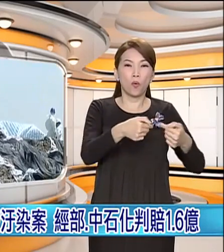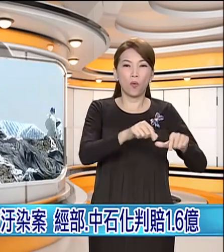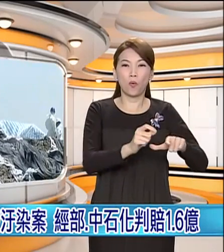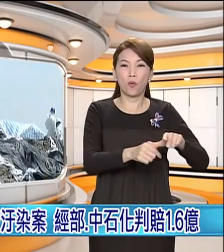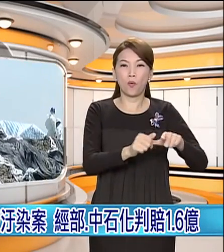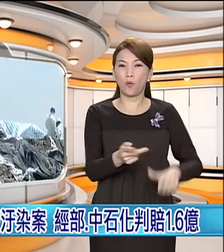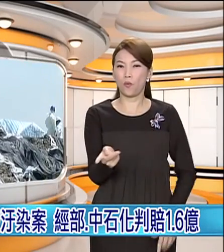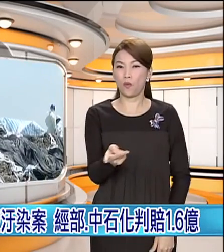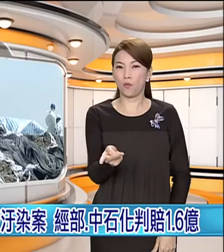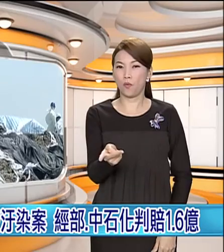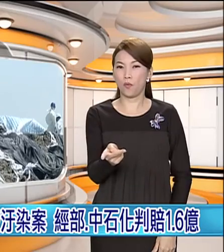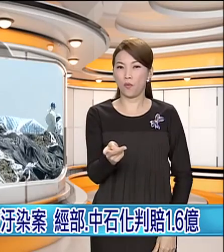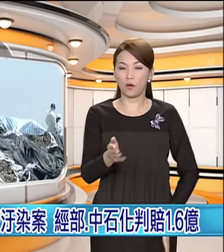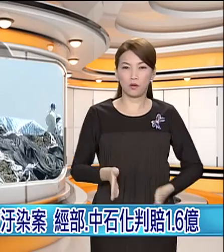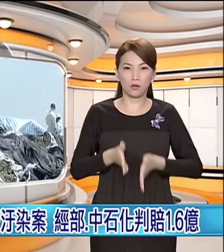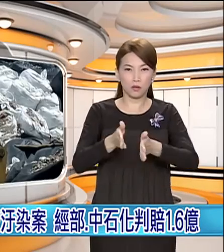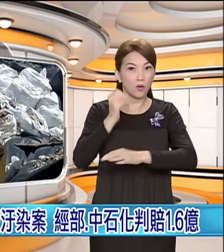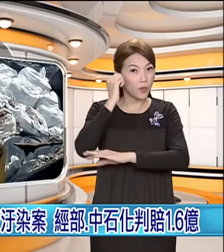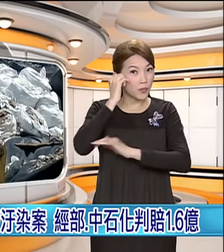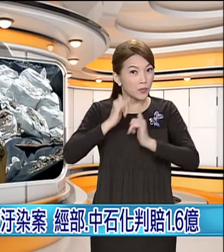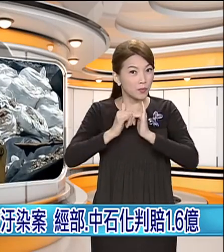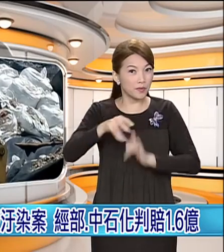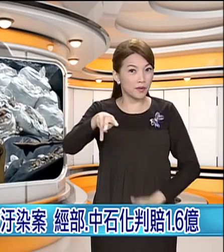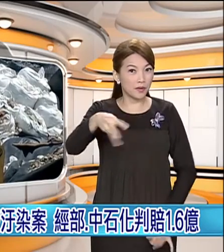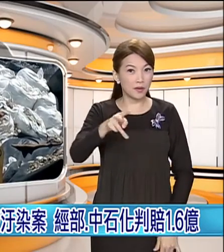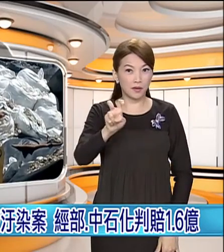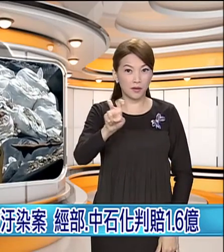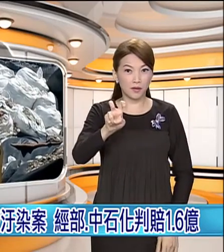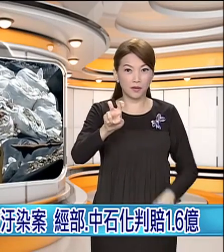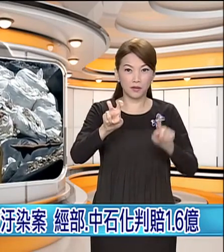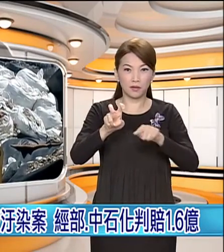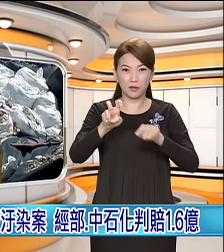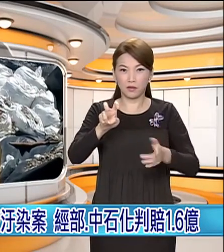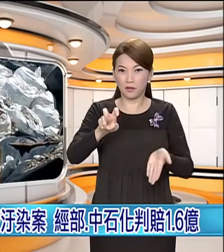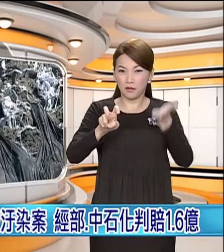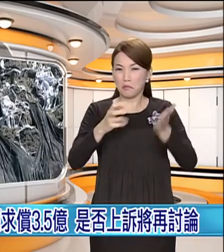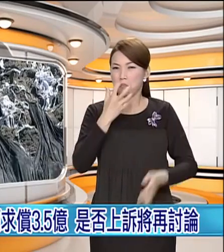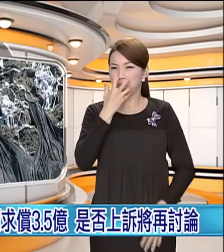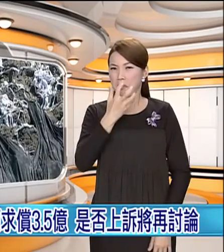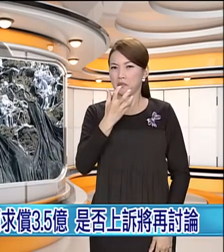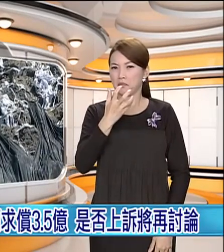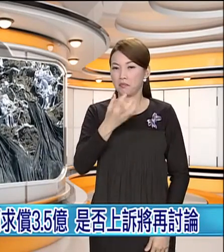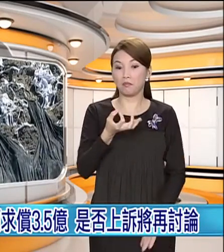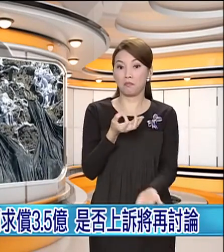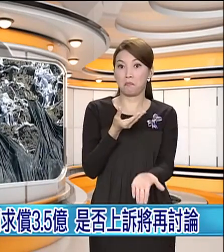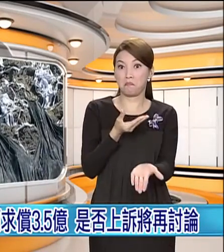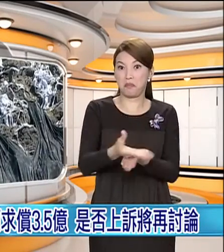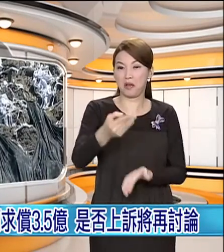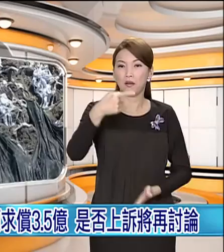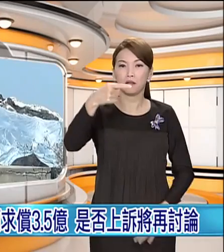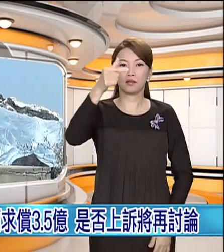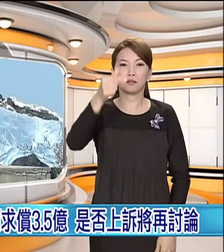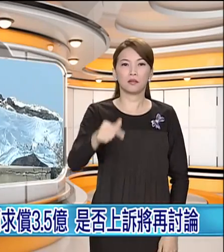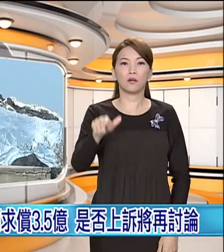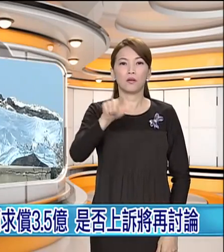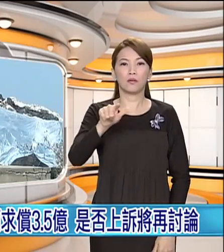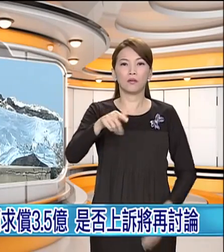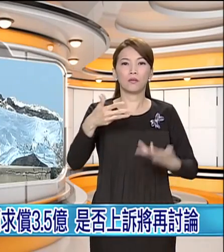1亿6000多万元给320多位受害的居民，但是这些受害的民众则是认